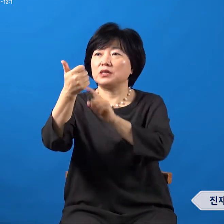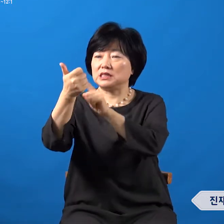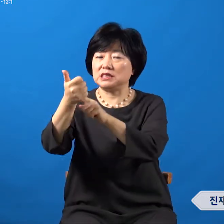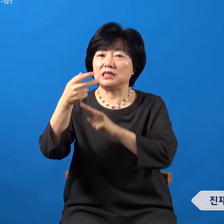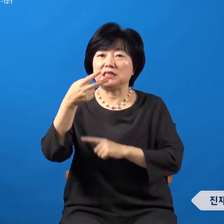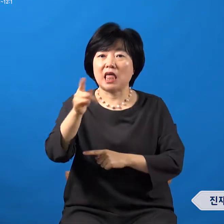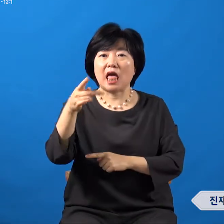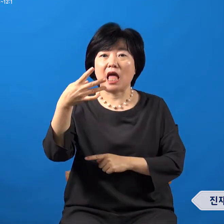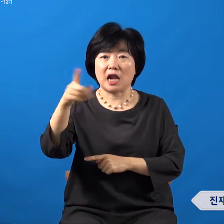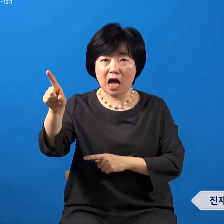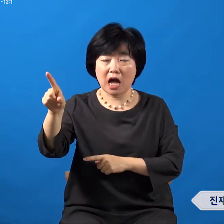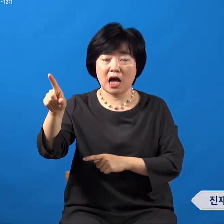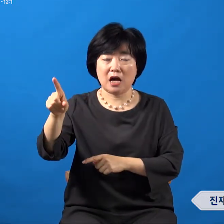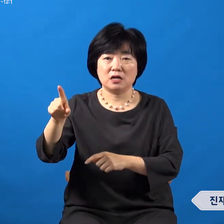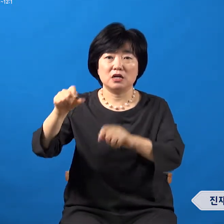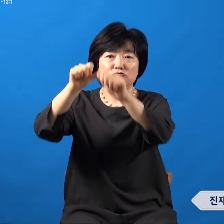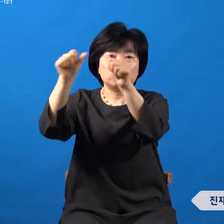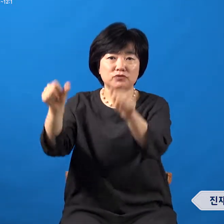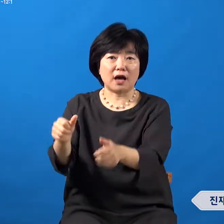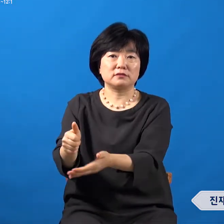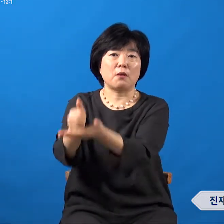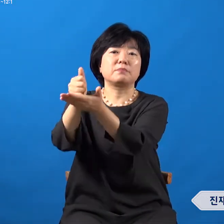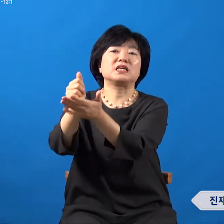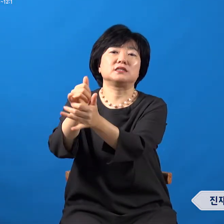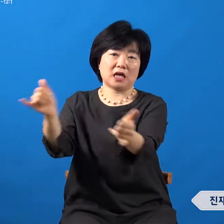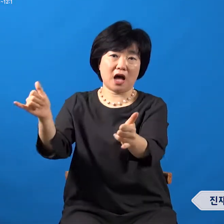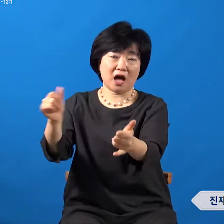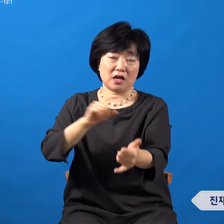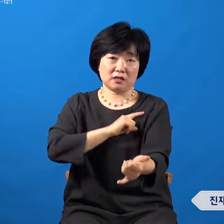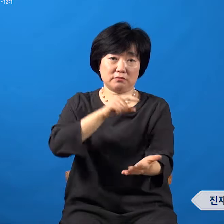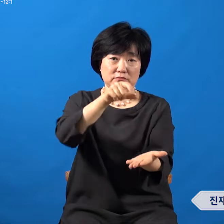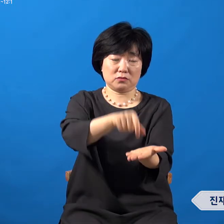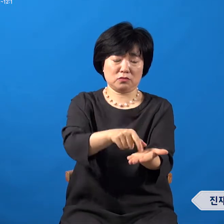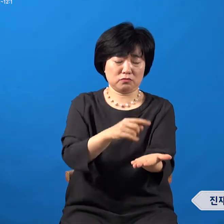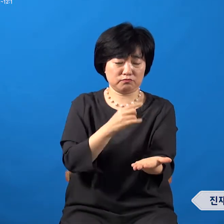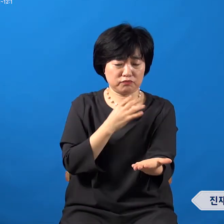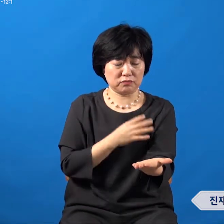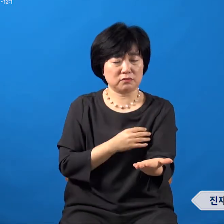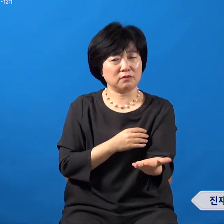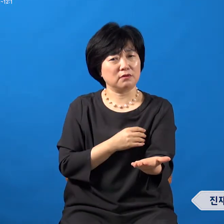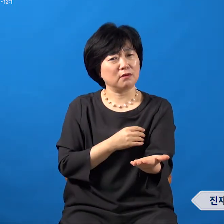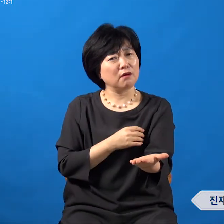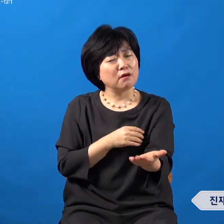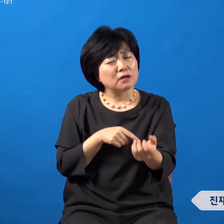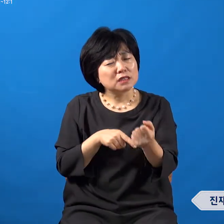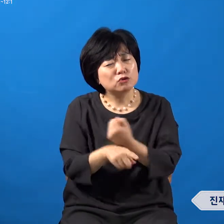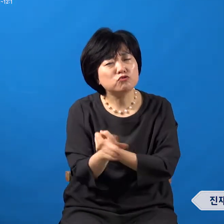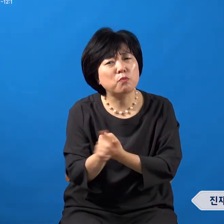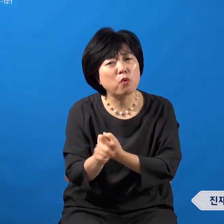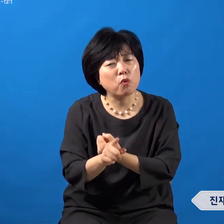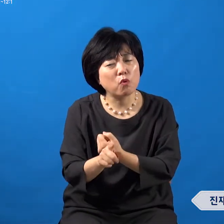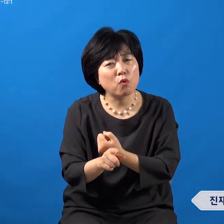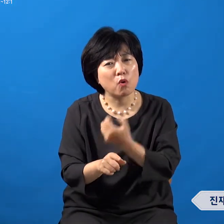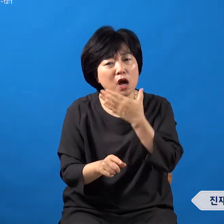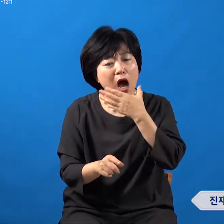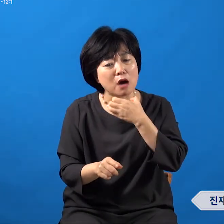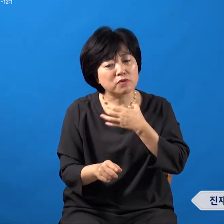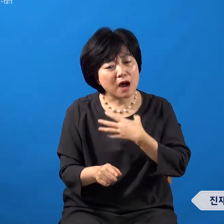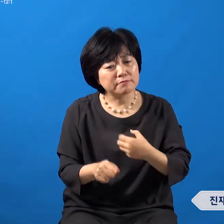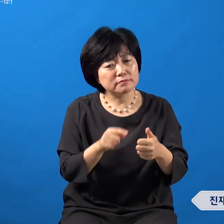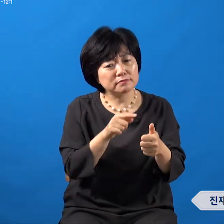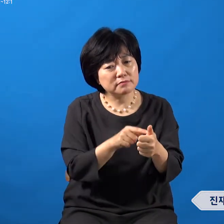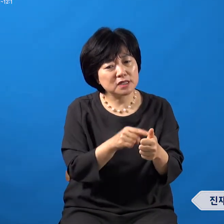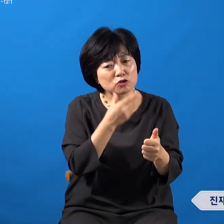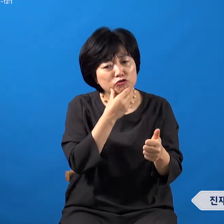우상을 섬겼던 자라고 성경은 말씀합니다. 그래서 우리는 이유를 찾아볼 수 없습니다.